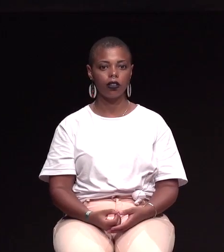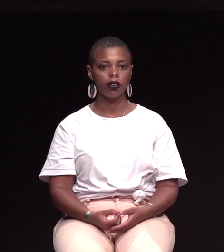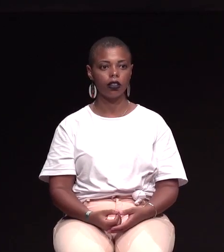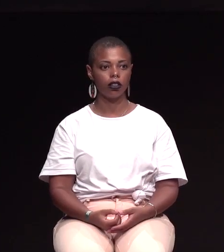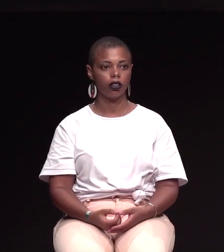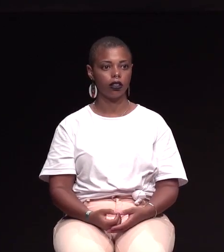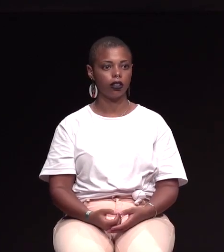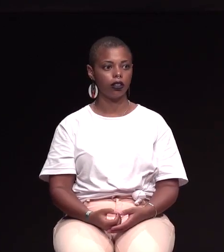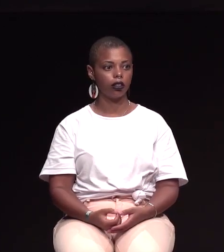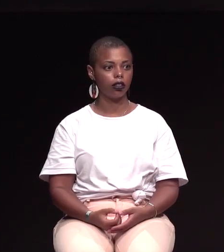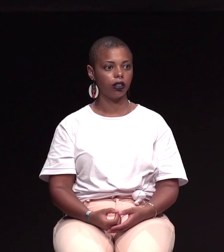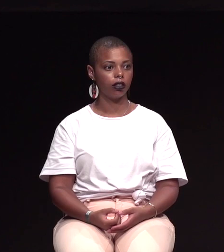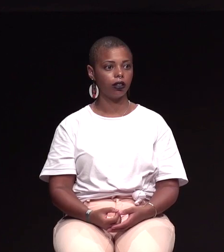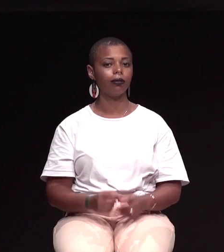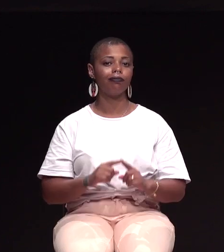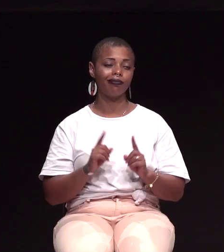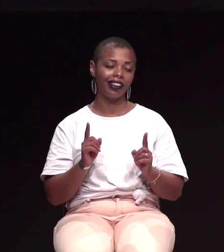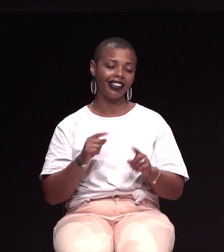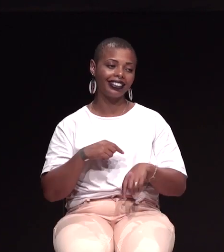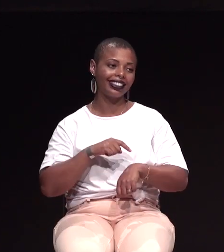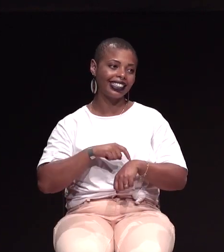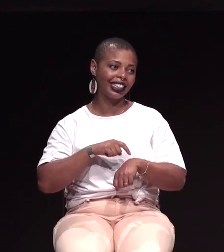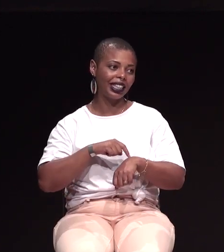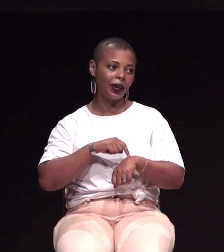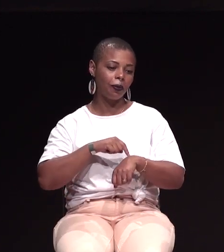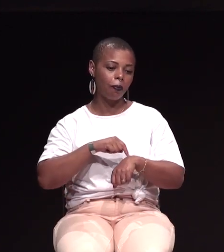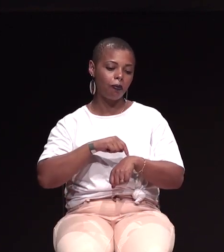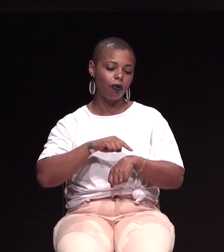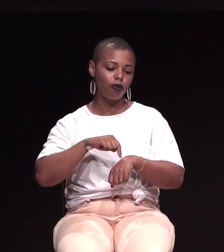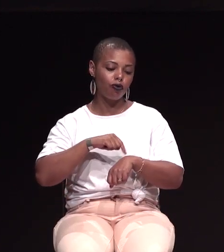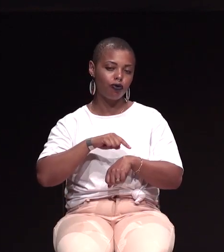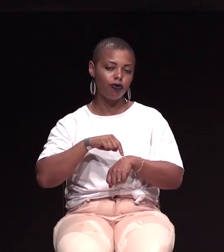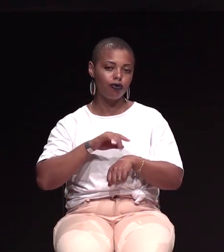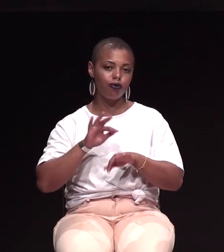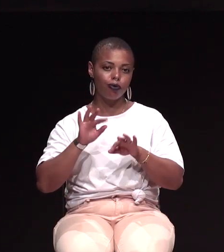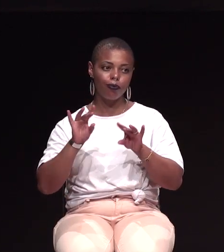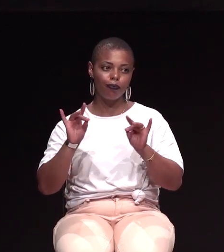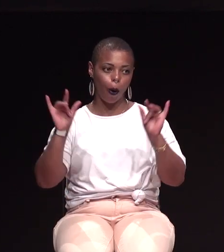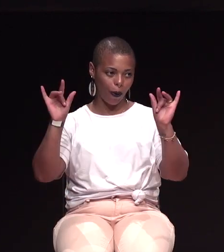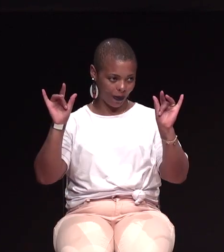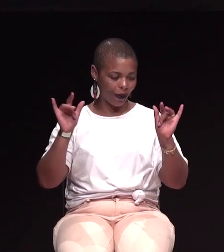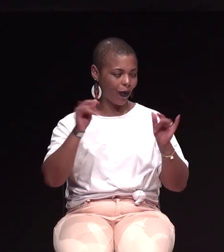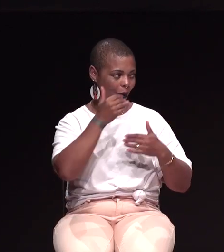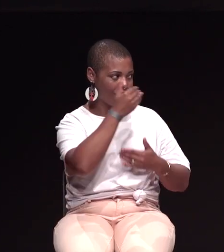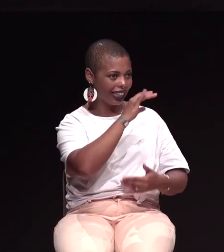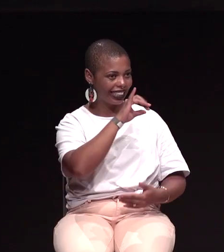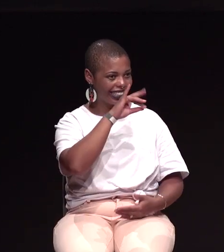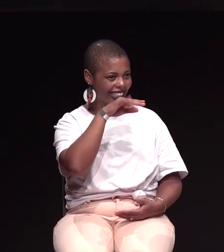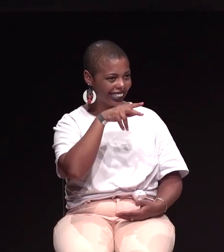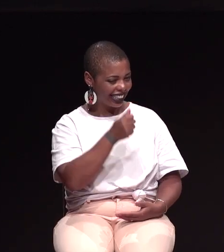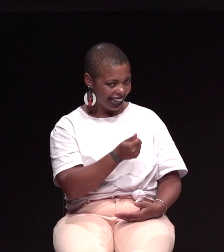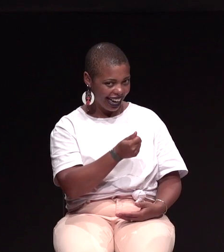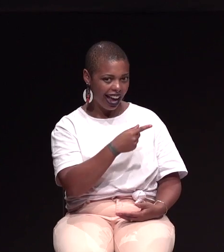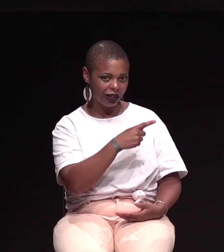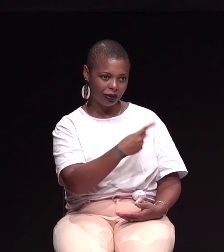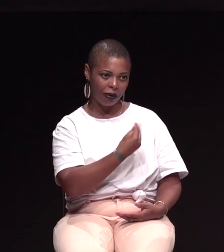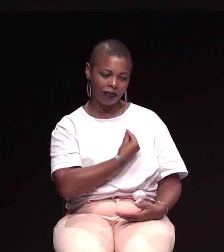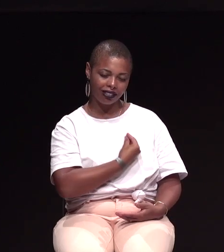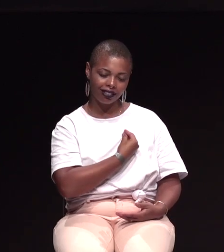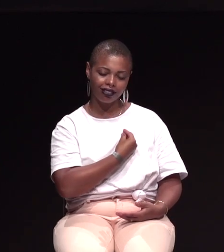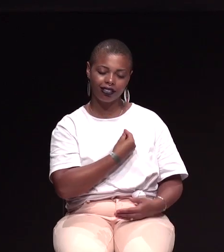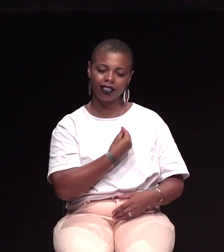mas nosso tempo acabou. Cidinha, muito obrigada pela sua presença, pela generosidade